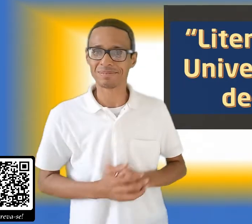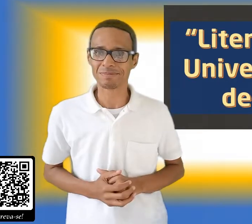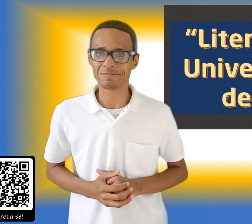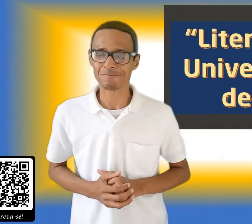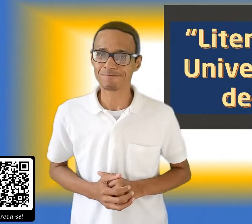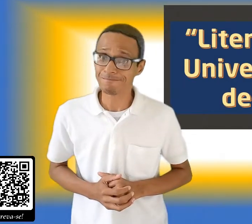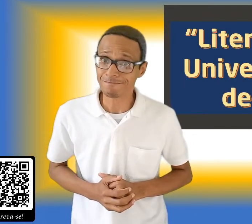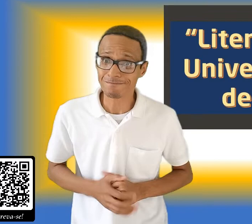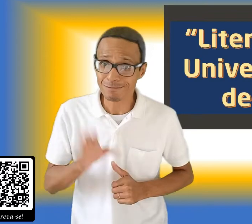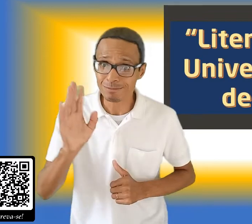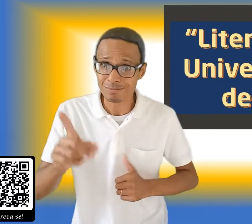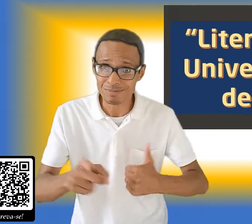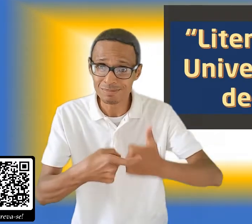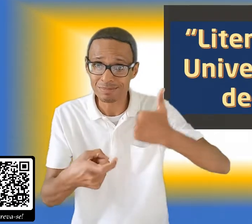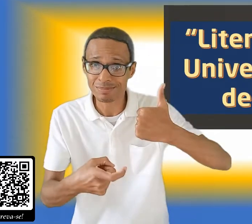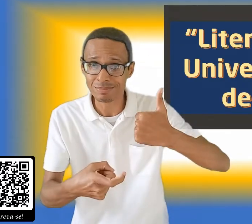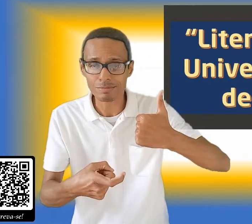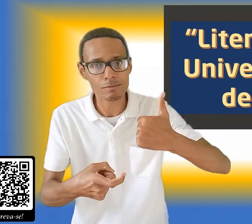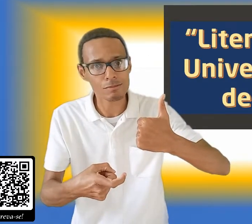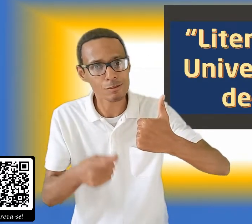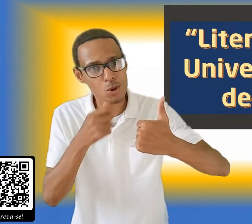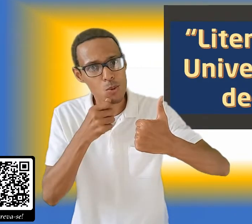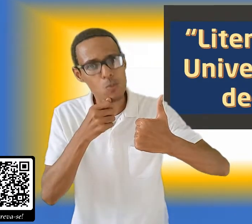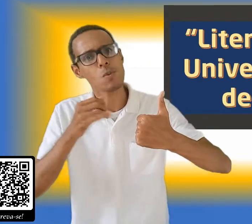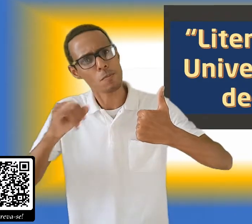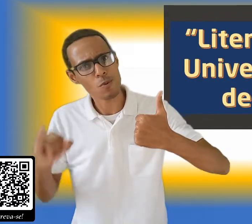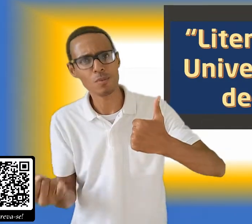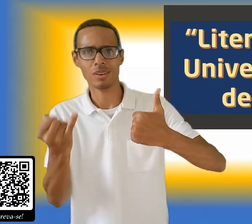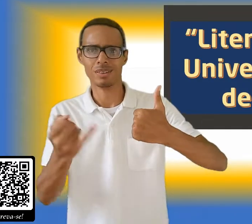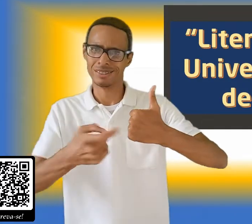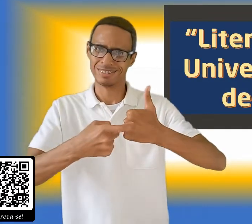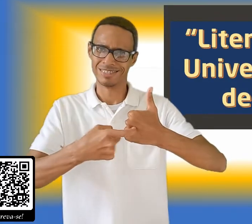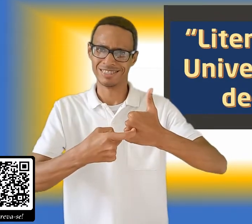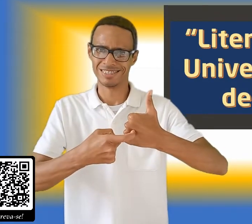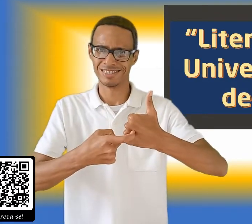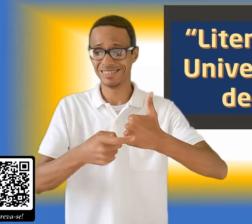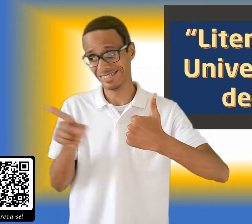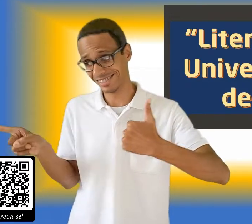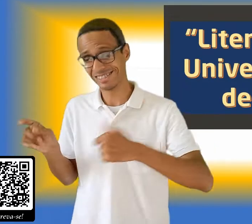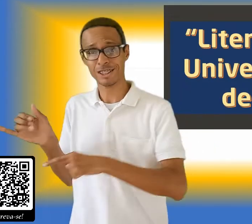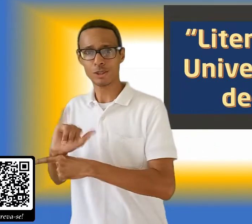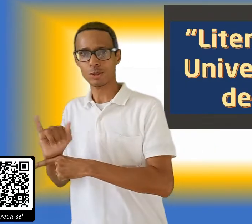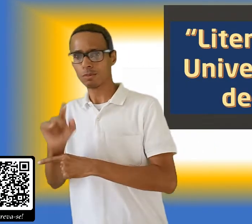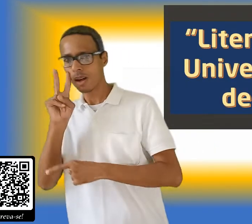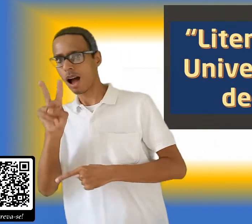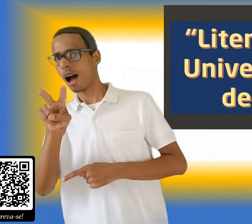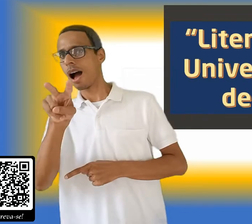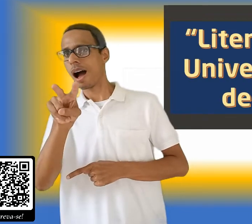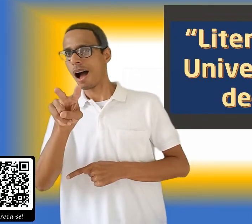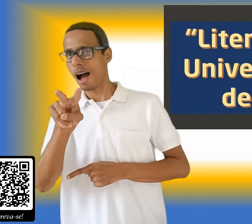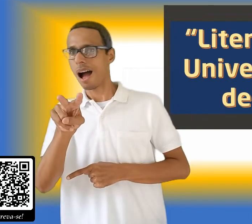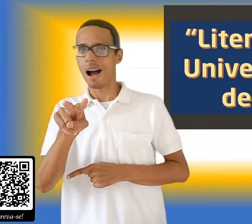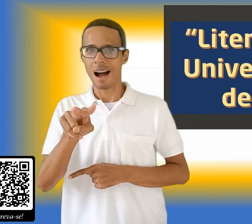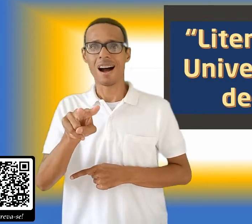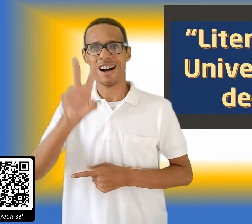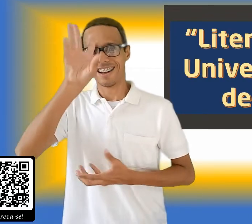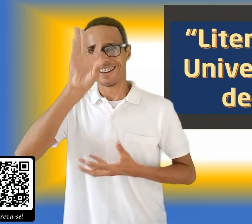não fez, já deixe o seu like para que o YouTube saiba que você está apreciando o canal. Na